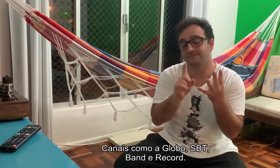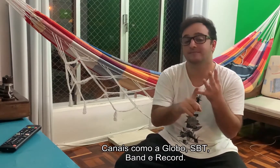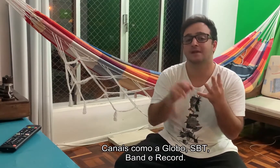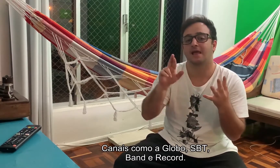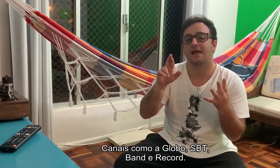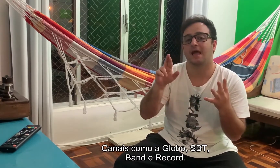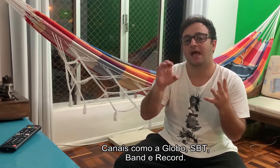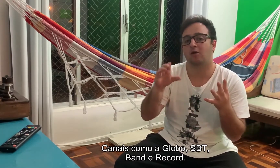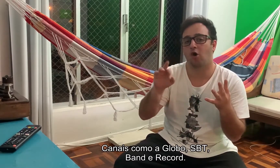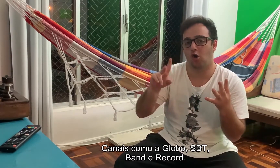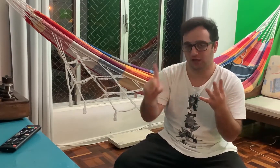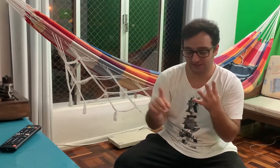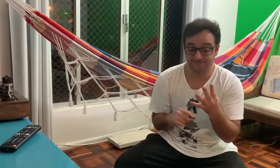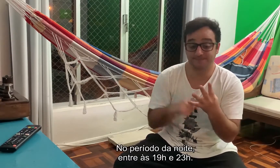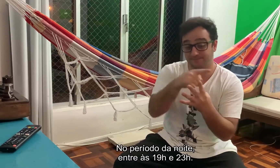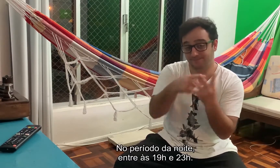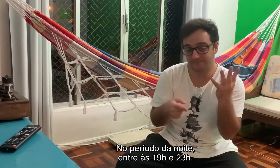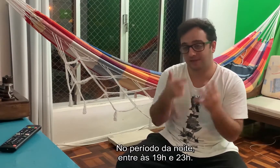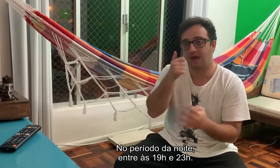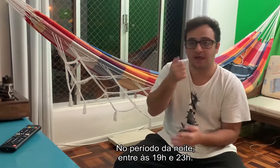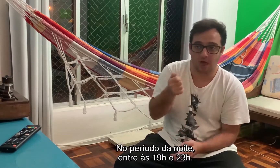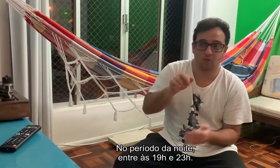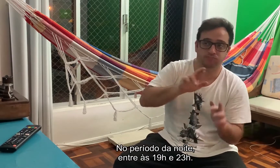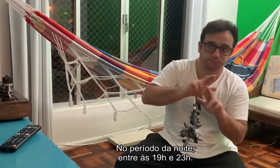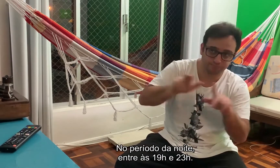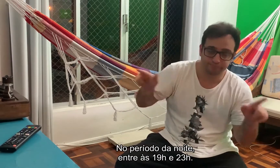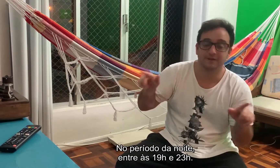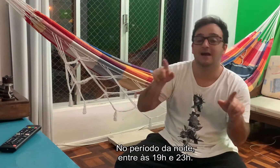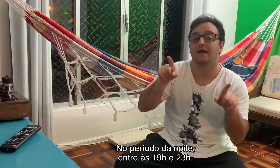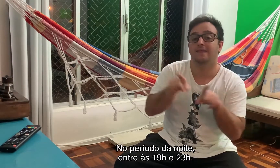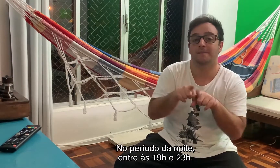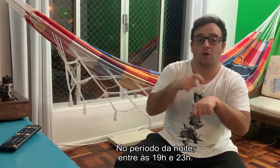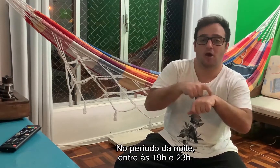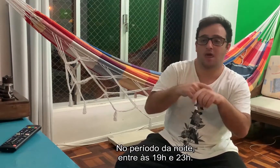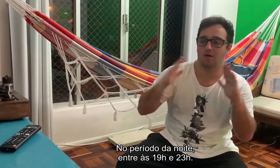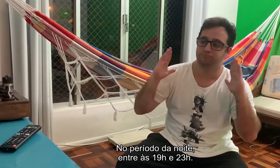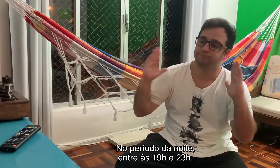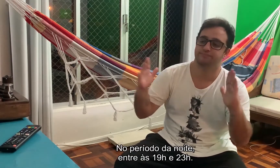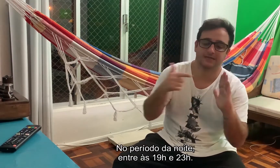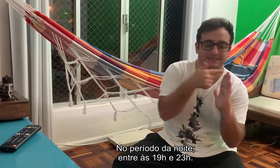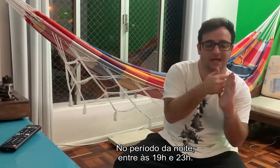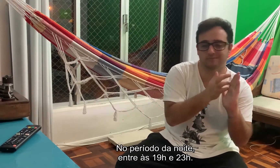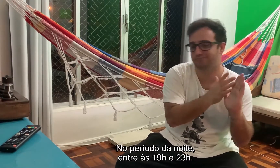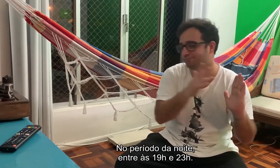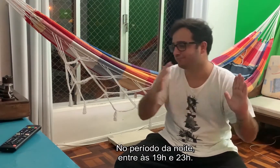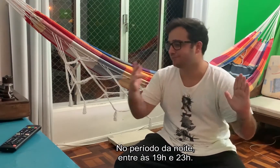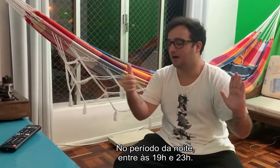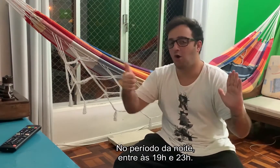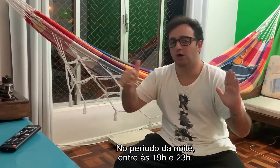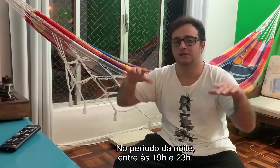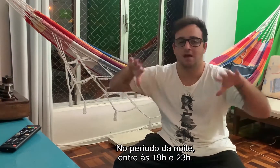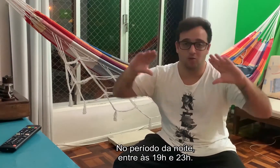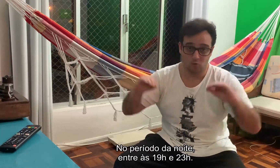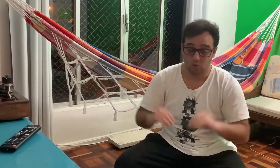Record e no período da noite entre as 19 e 23 horas